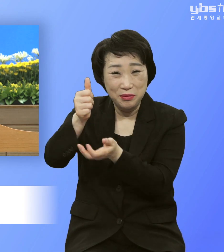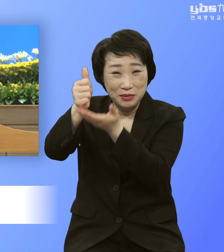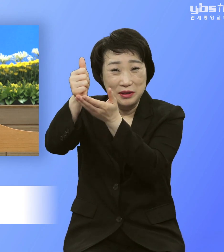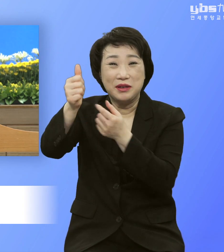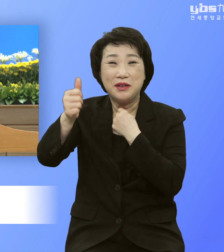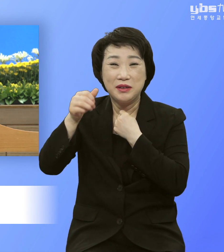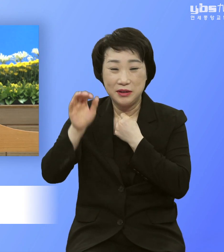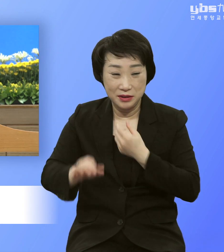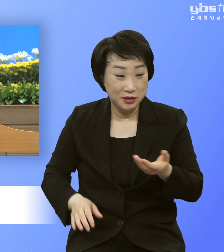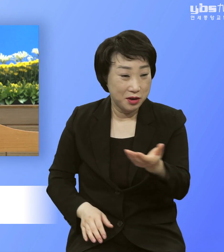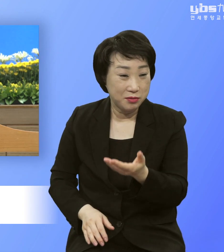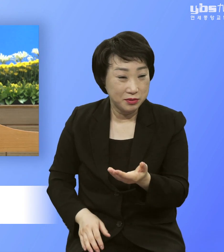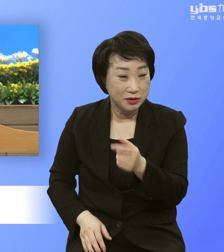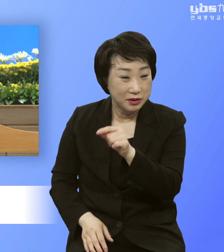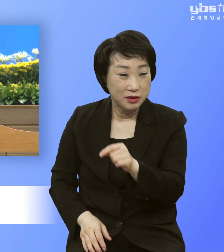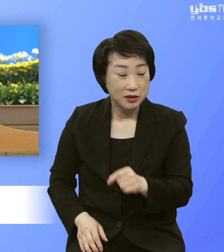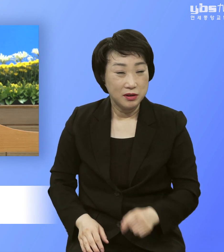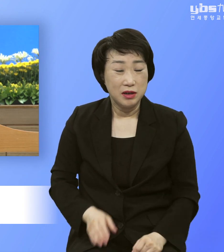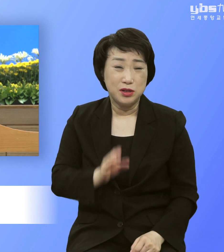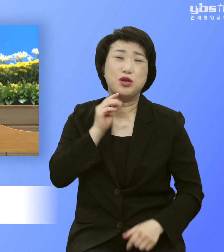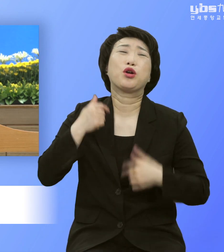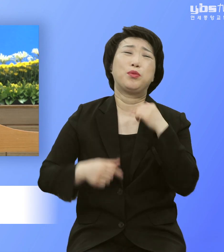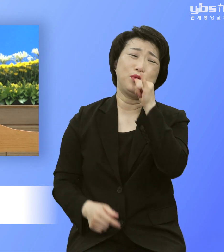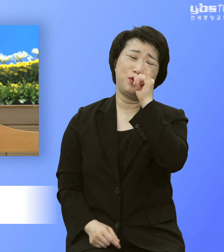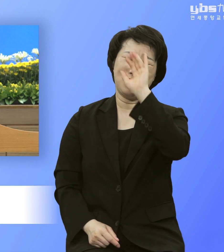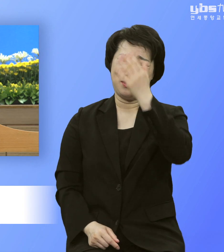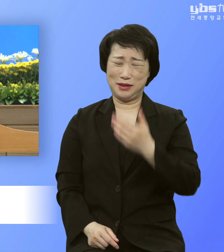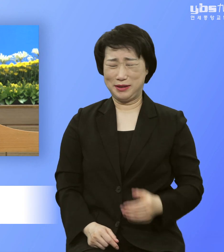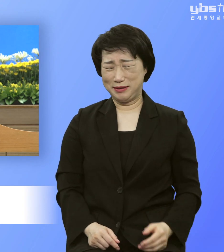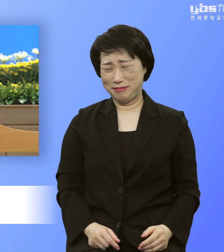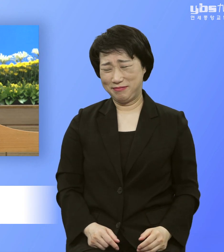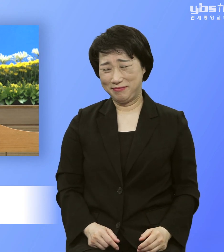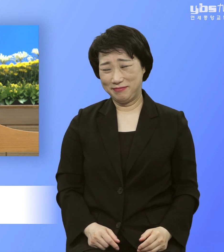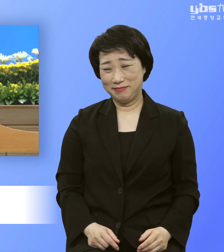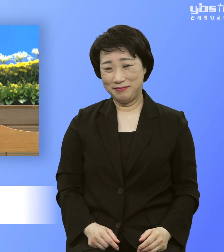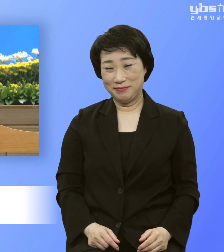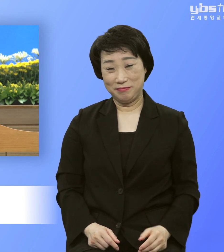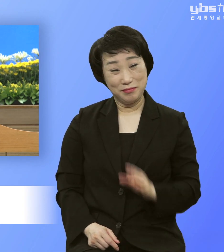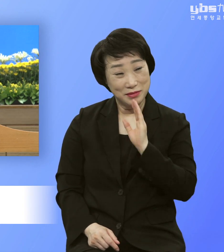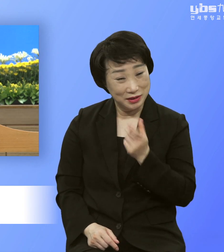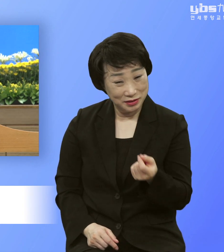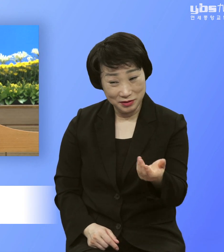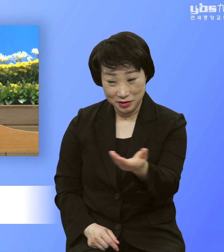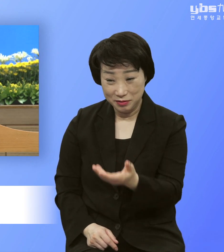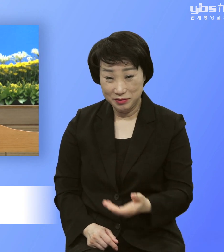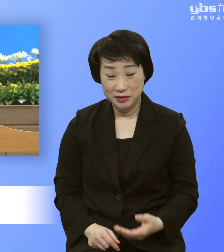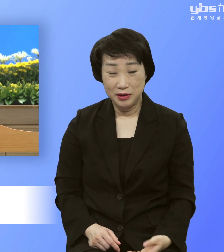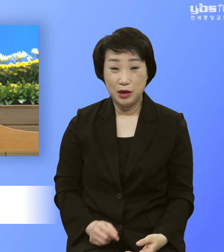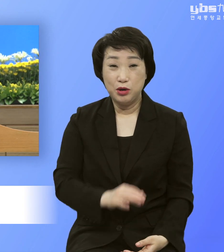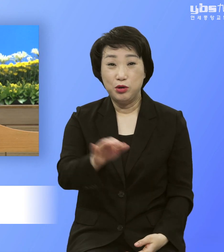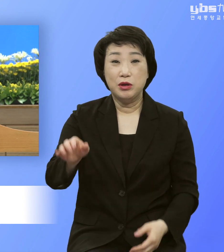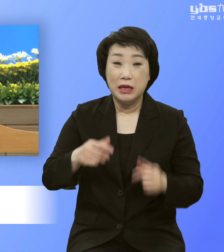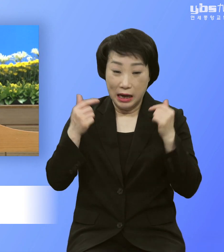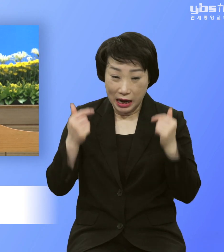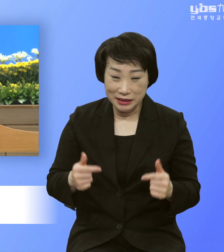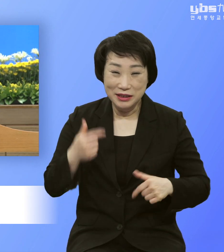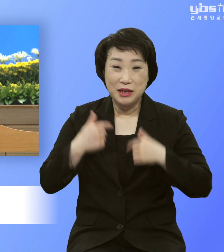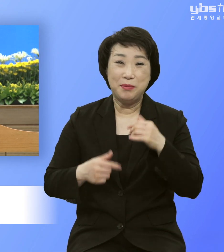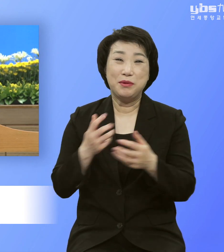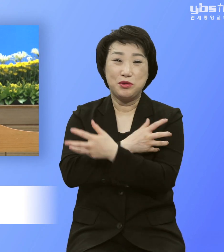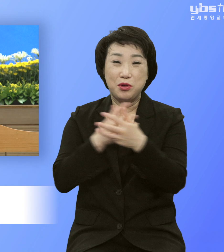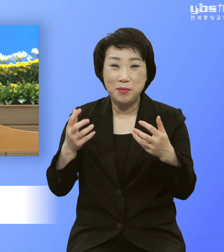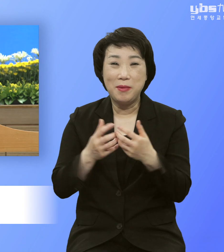아니 그 가사 한다고 기쁜 게 아니라 진짜 기뻐야지. 그렇잖아요. 우리는 항상